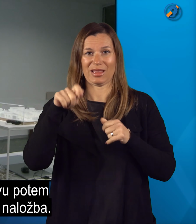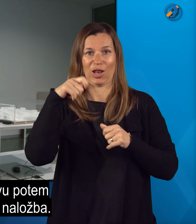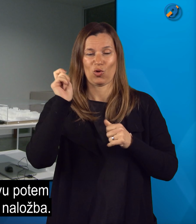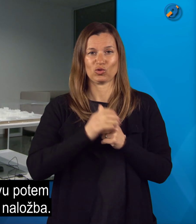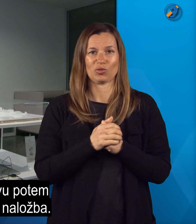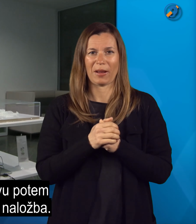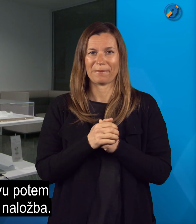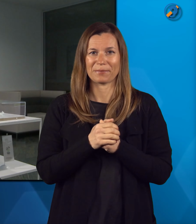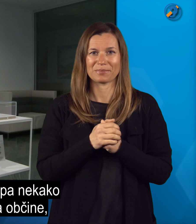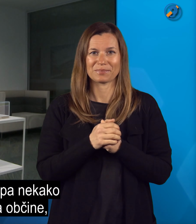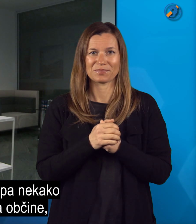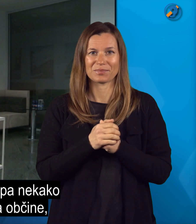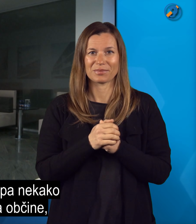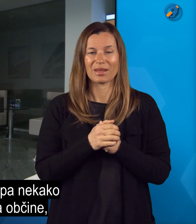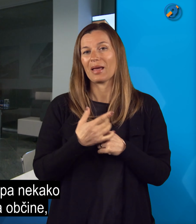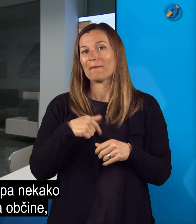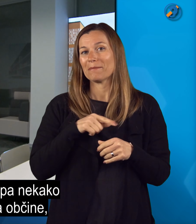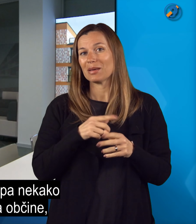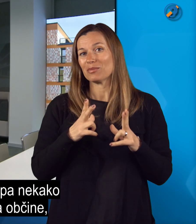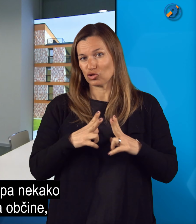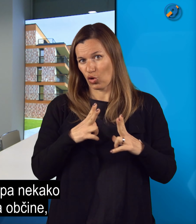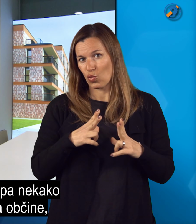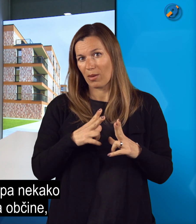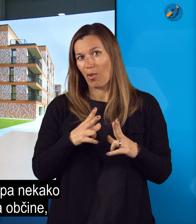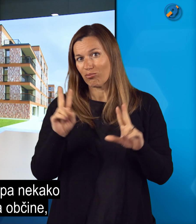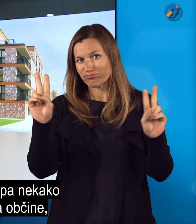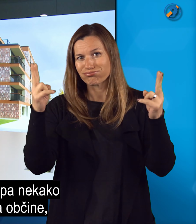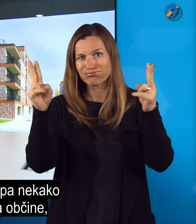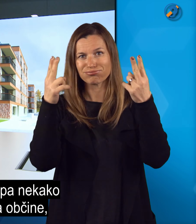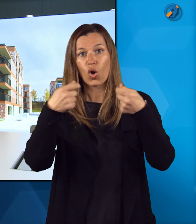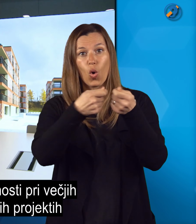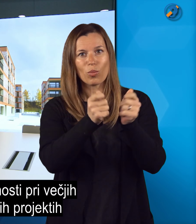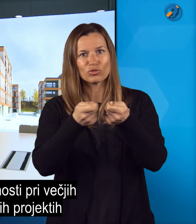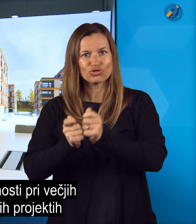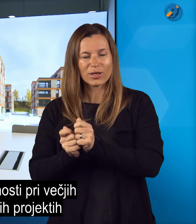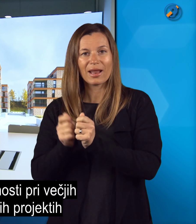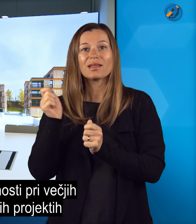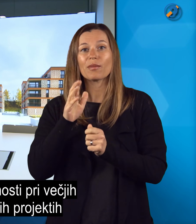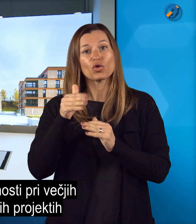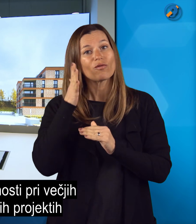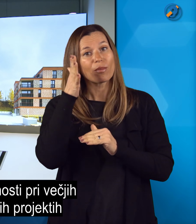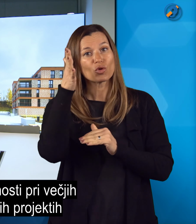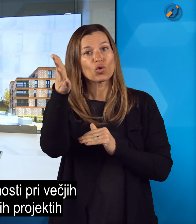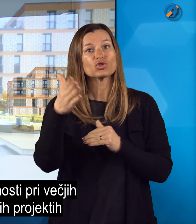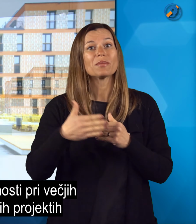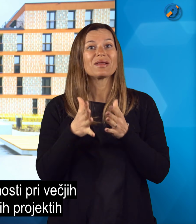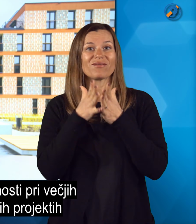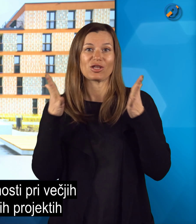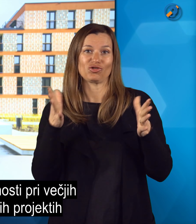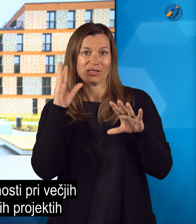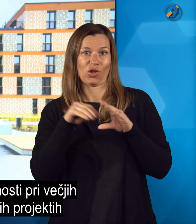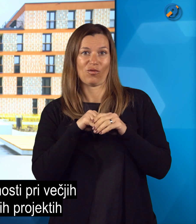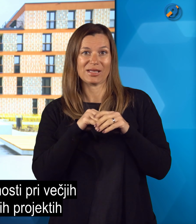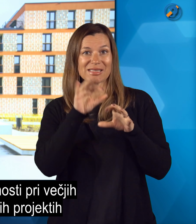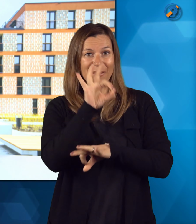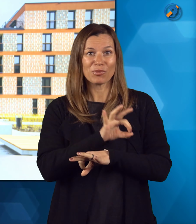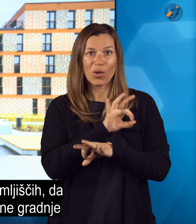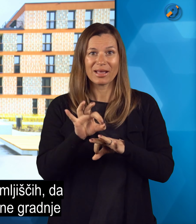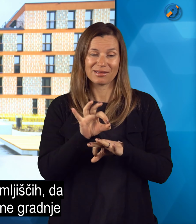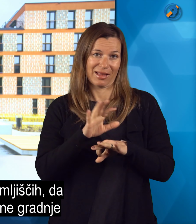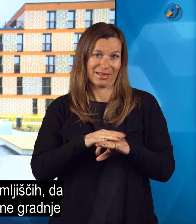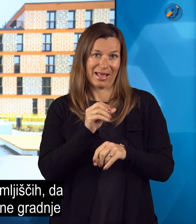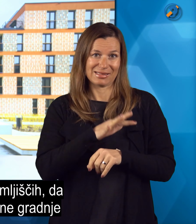uporablja kot naložba. Računamo, to pa nekako apeliramo na občine, da bodo v bodočnosti pri večjih stanovanjskih